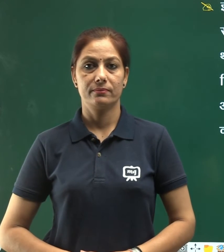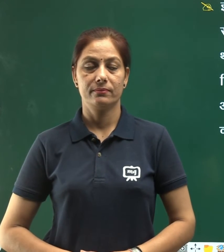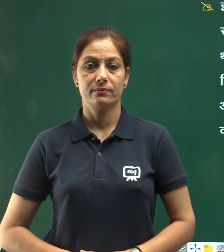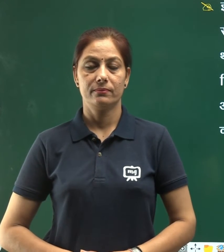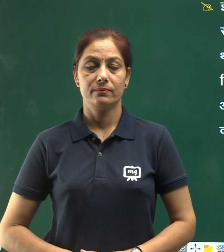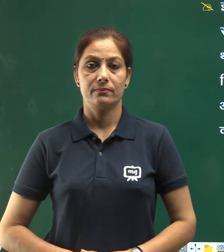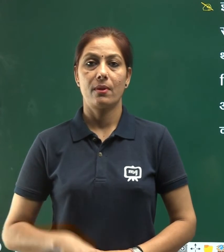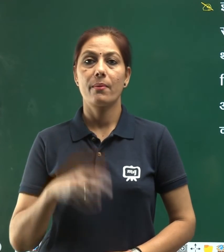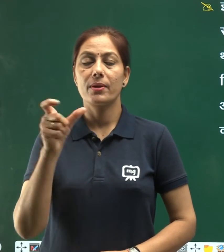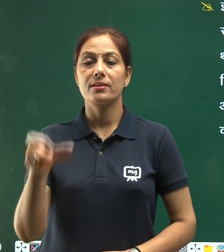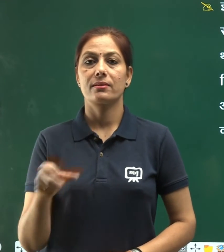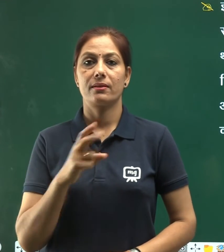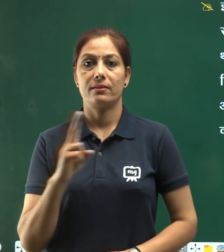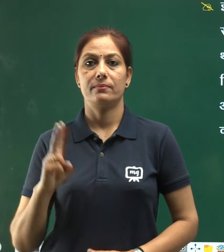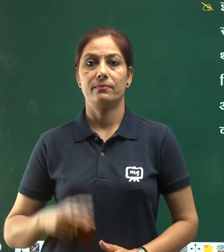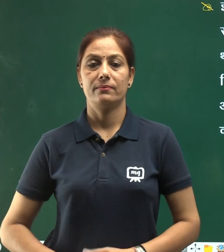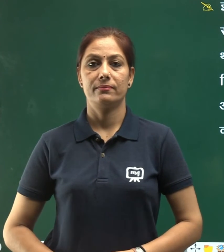सत्यजीत राय